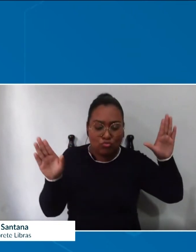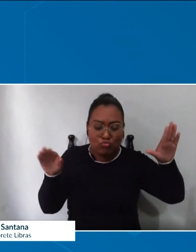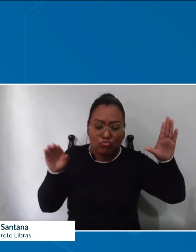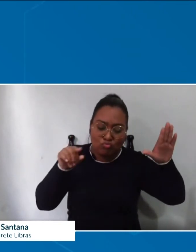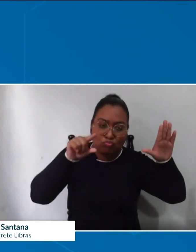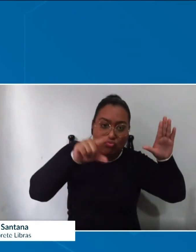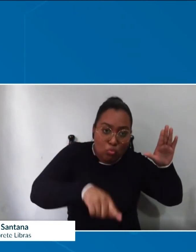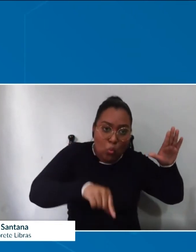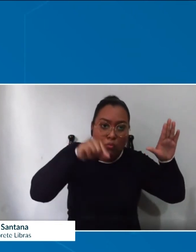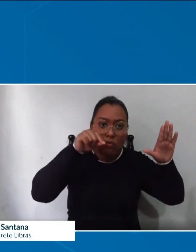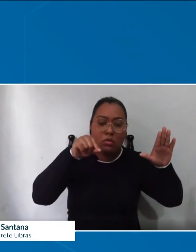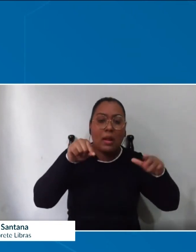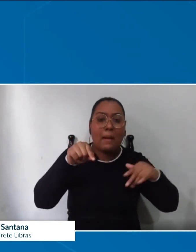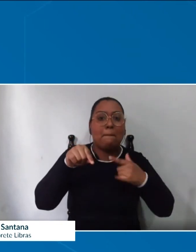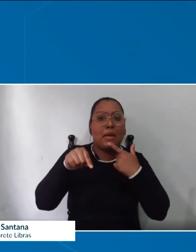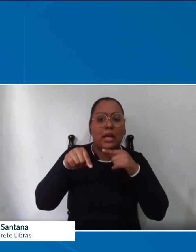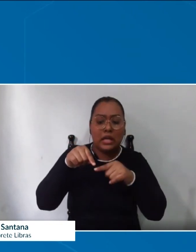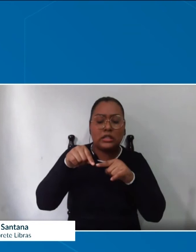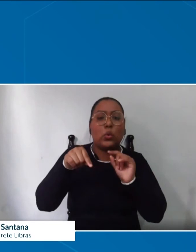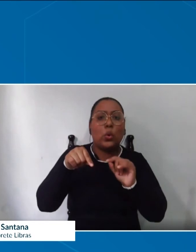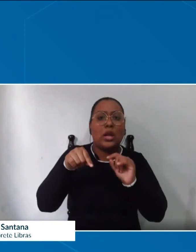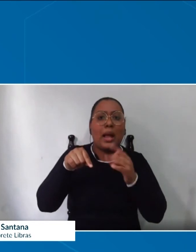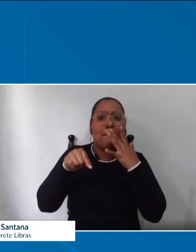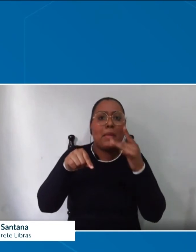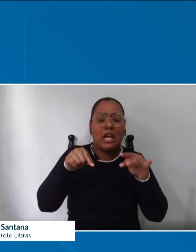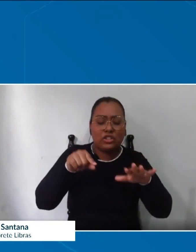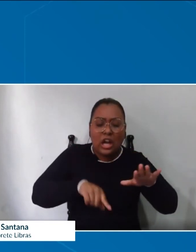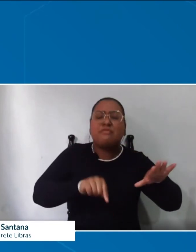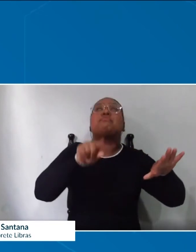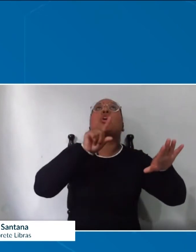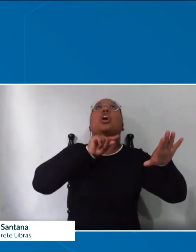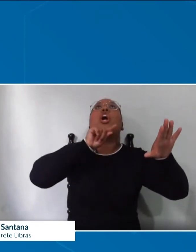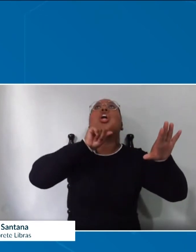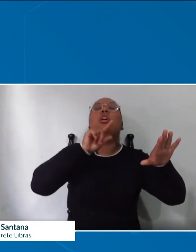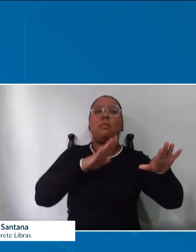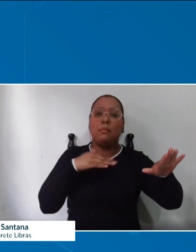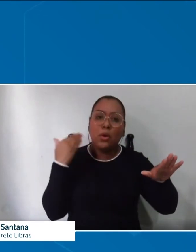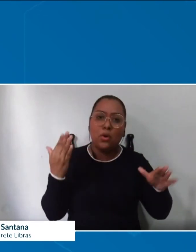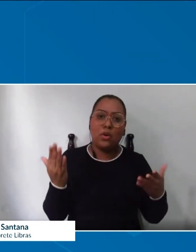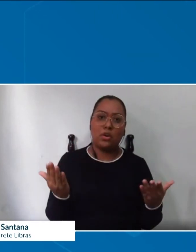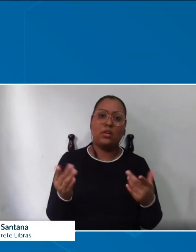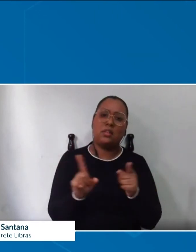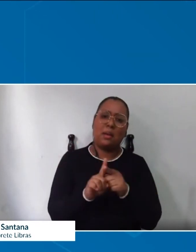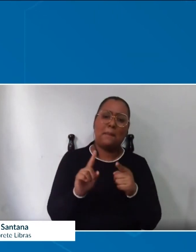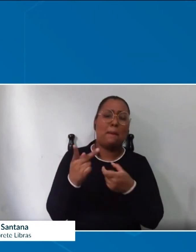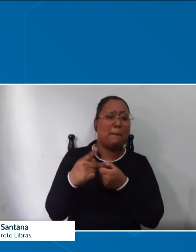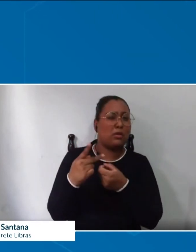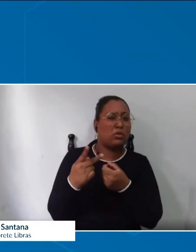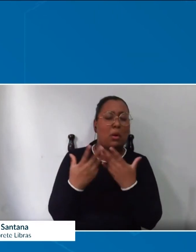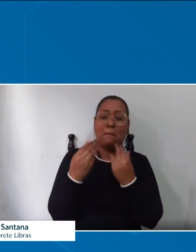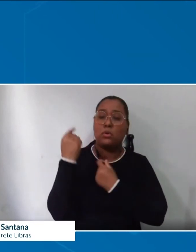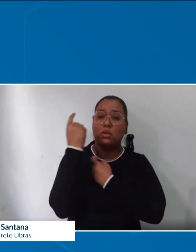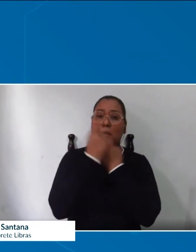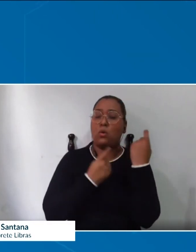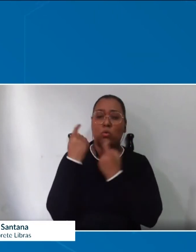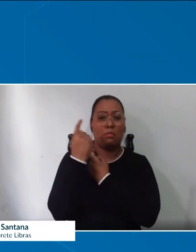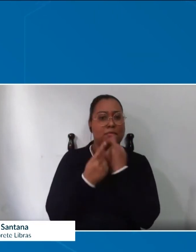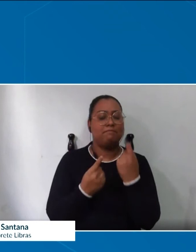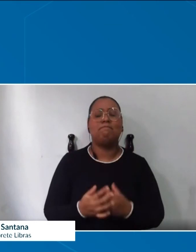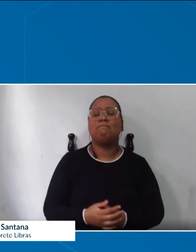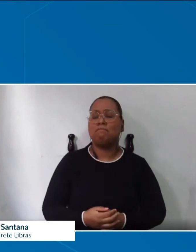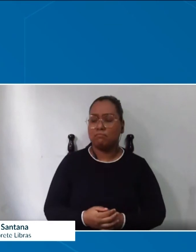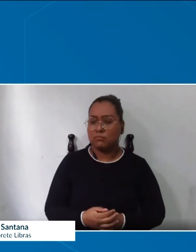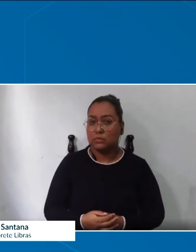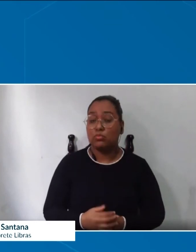ingerindo esse plástico e estão também morrendo por conta disso. Então, existe hoje um produto do petróleo que é muito preocupante e